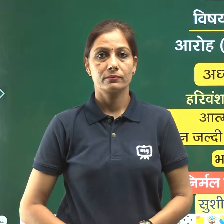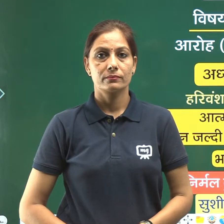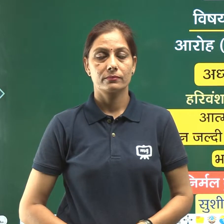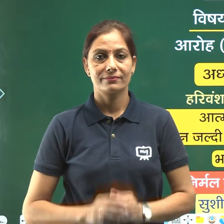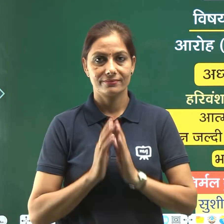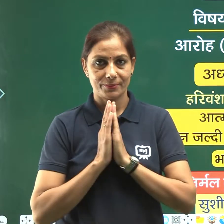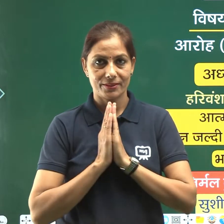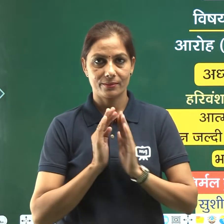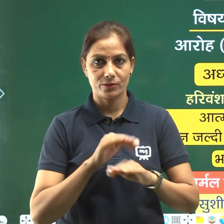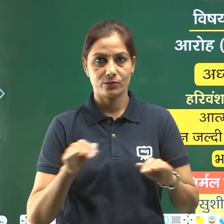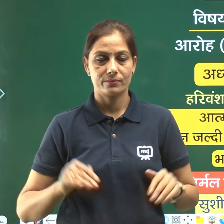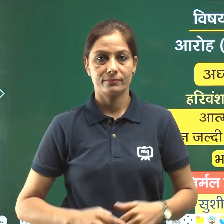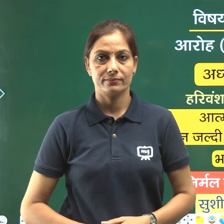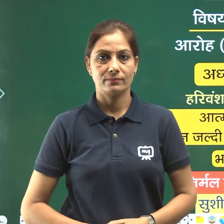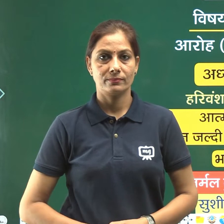नमस्कार